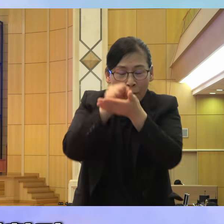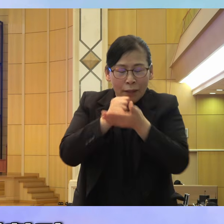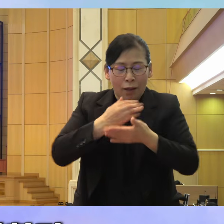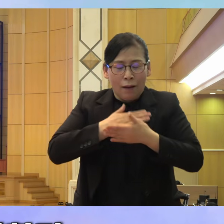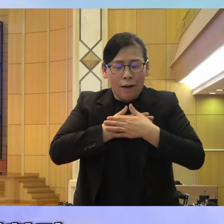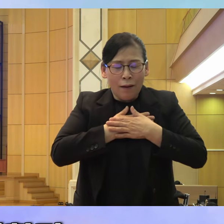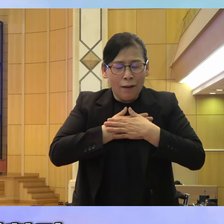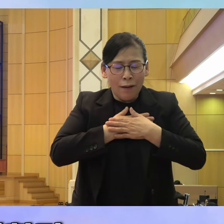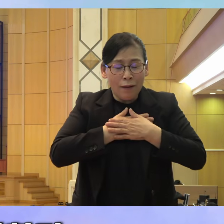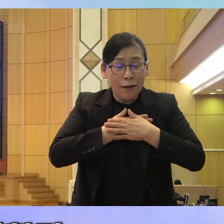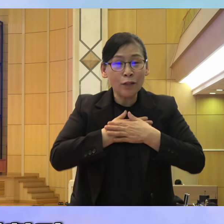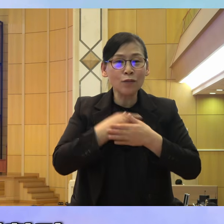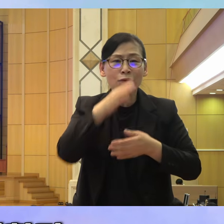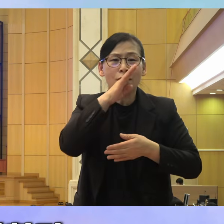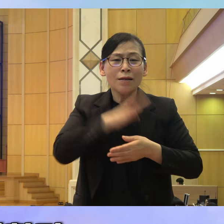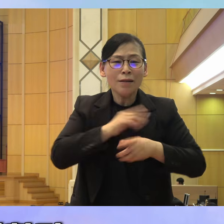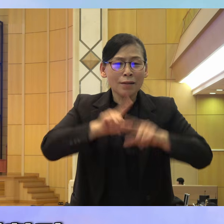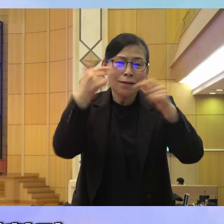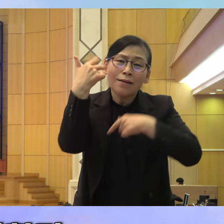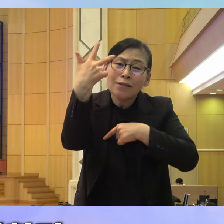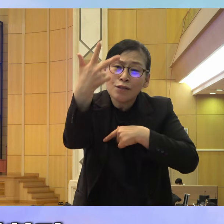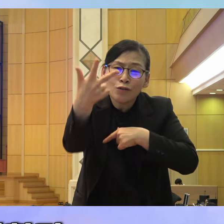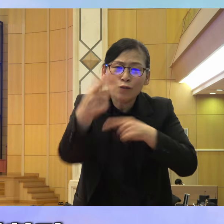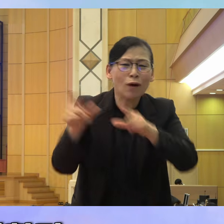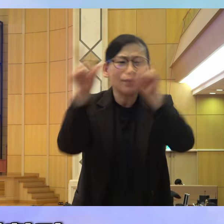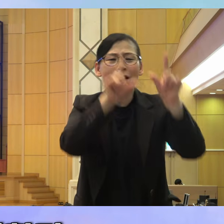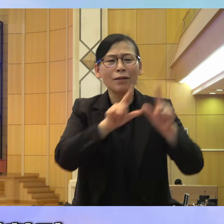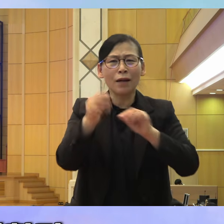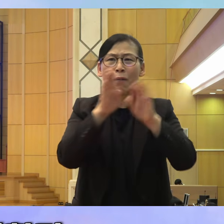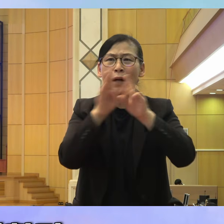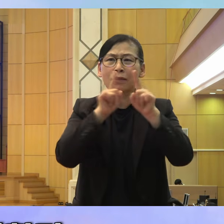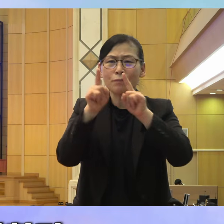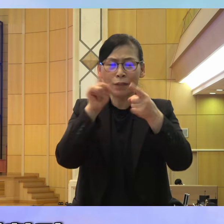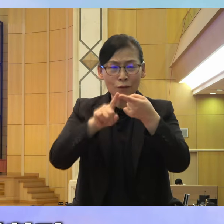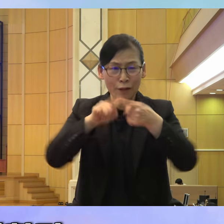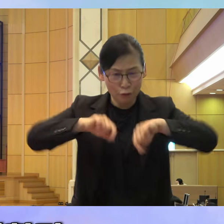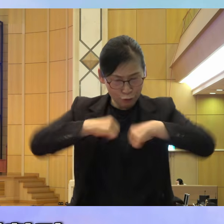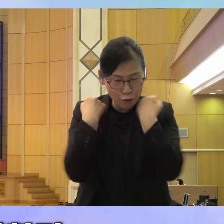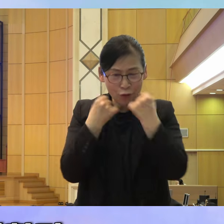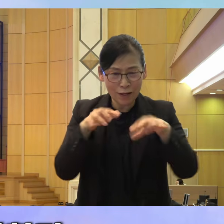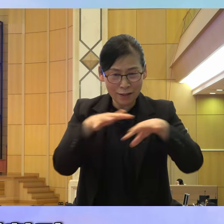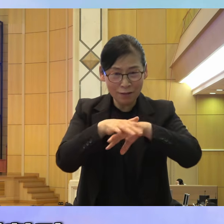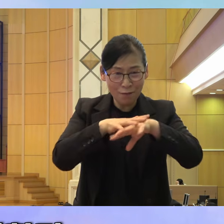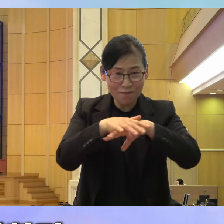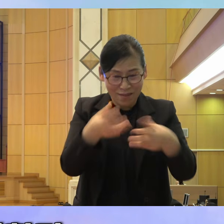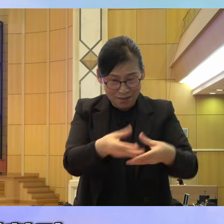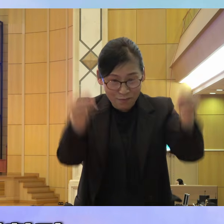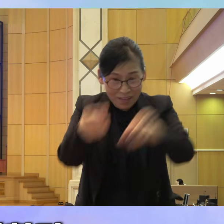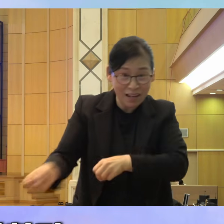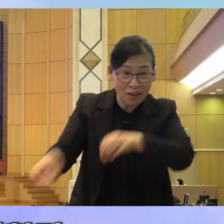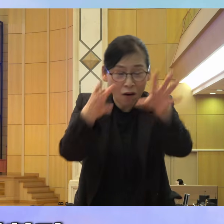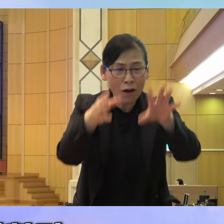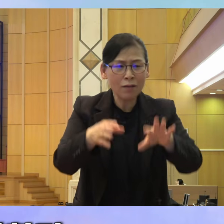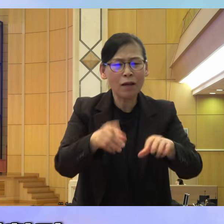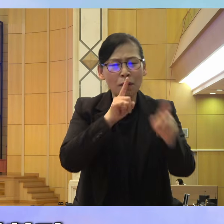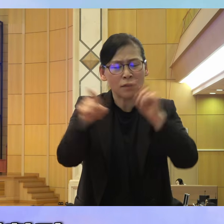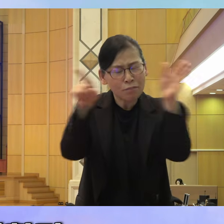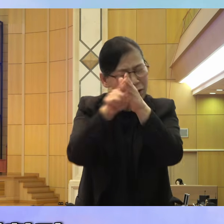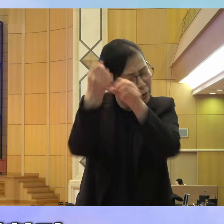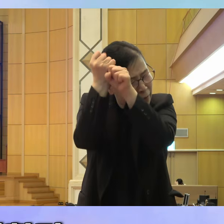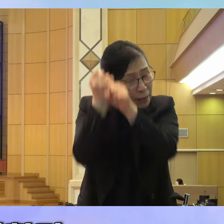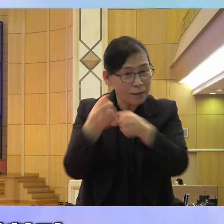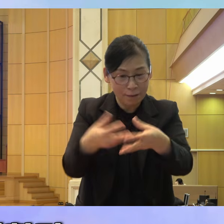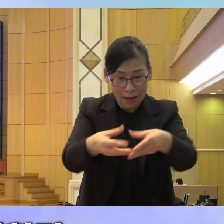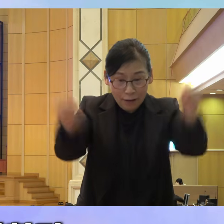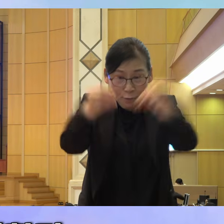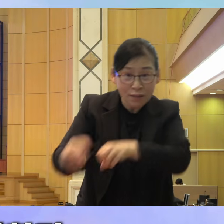가지고 베드로처럼 말씀에 의지해서 내가 바위마트로 숙여도 고기 많이 못 잡고 내가 하는 일이 잘 안 되고 실패했지만 말씀에 의지해서 내